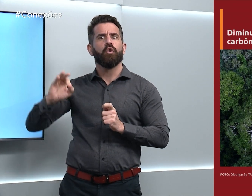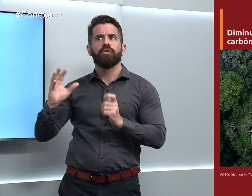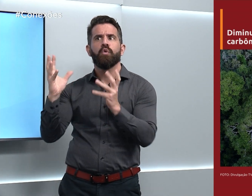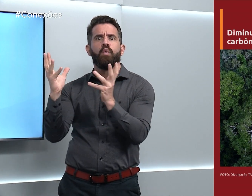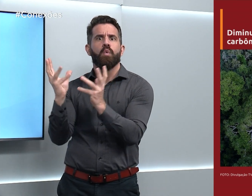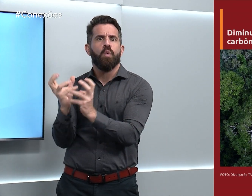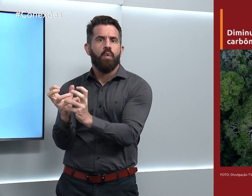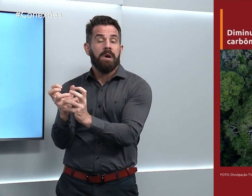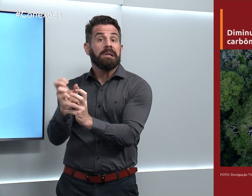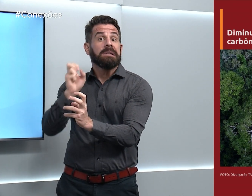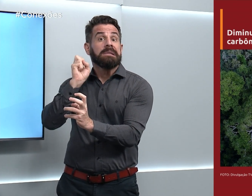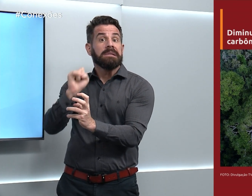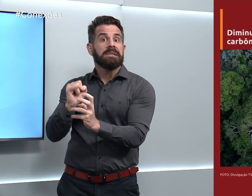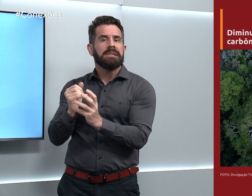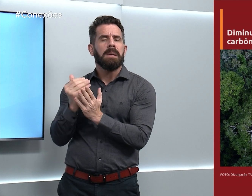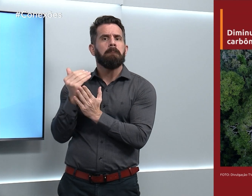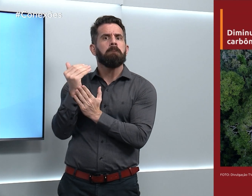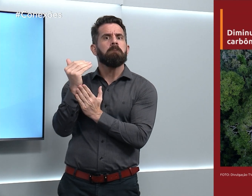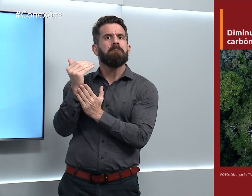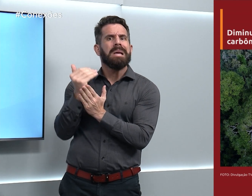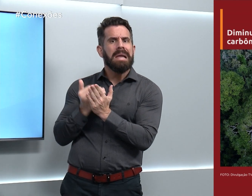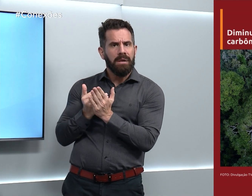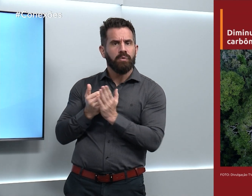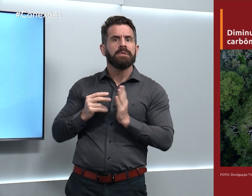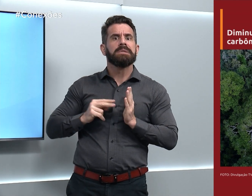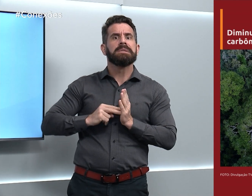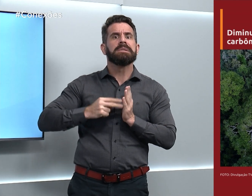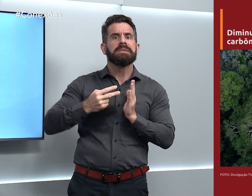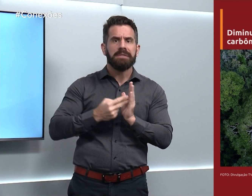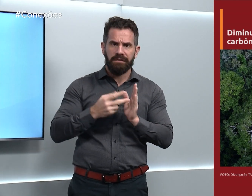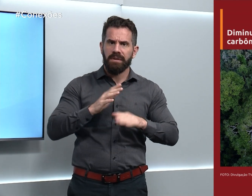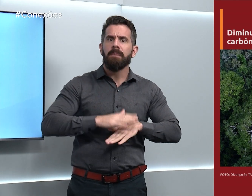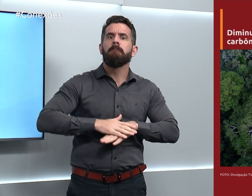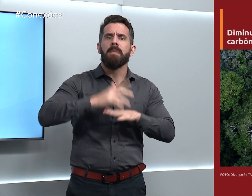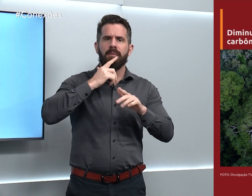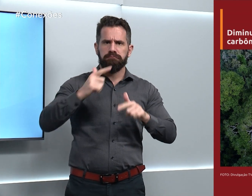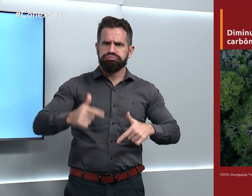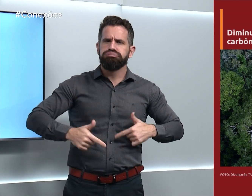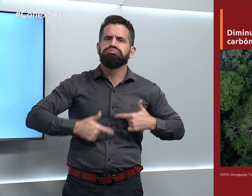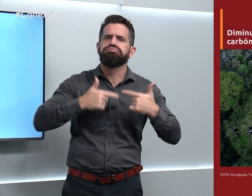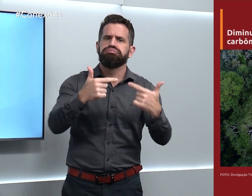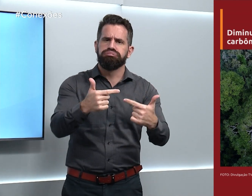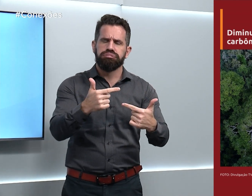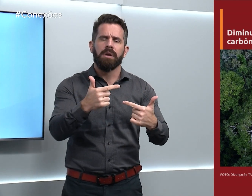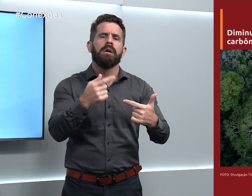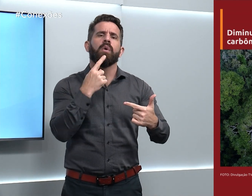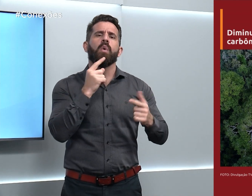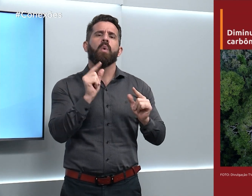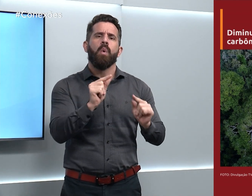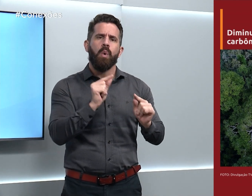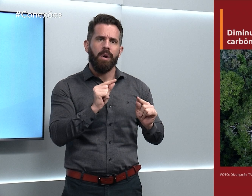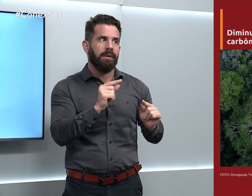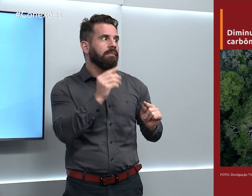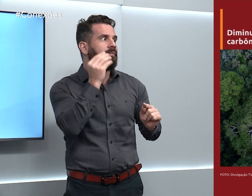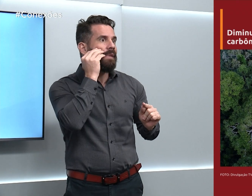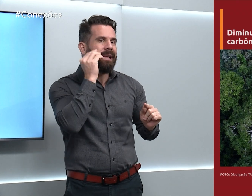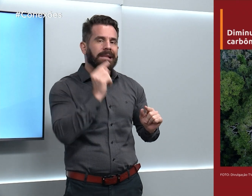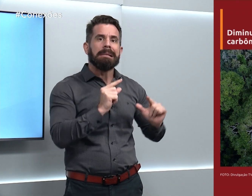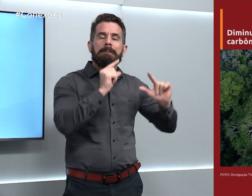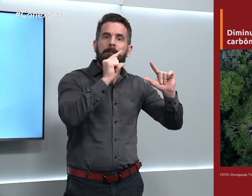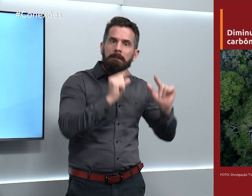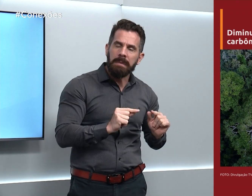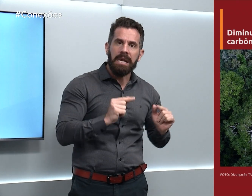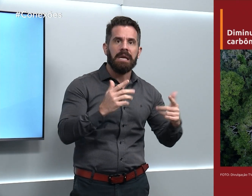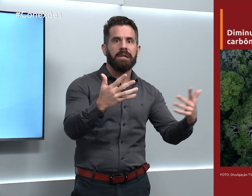elas começarem a absorver menos carbono, será preciso mais ações para impedir o aumento da temperatura, o que